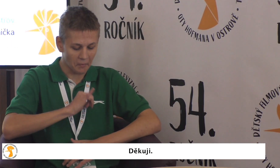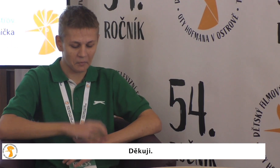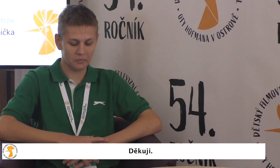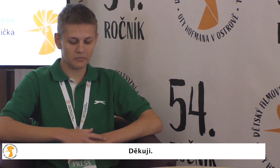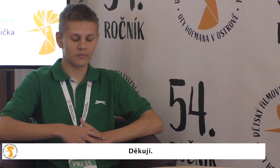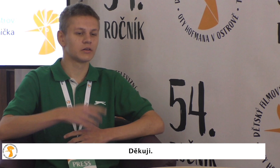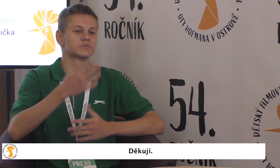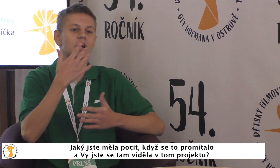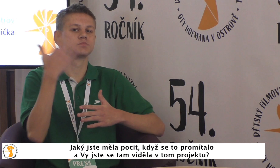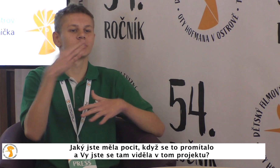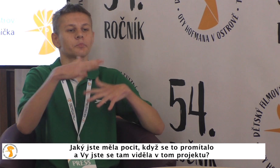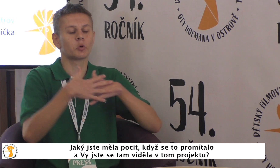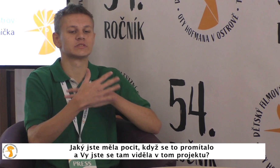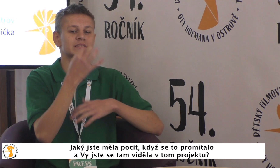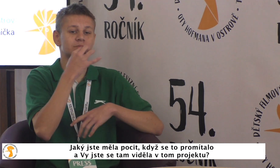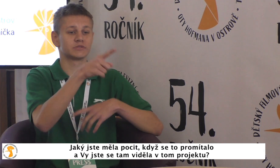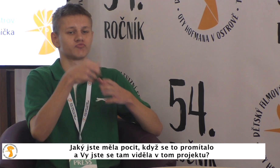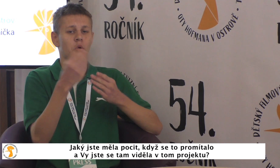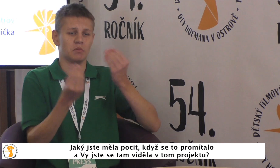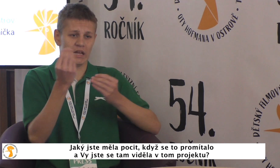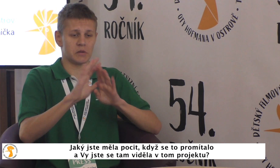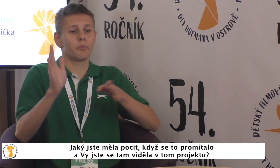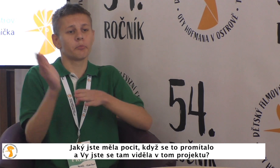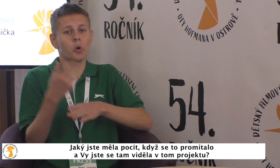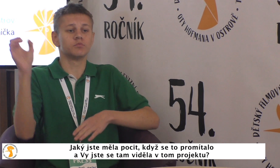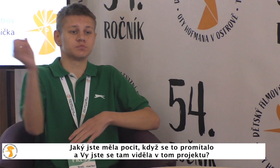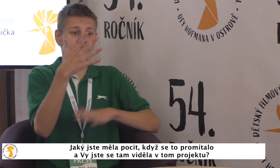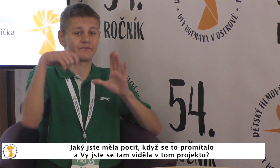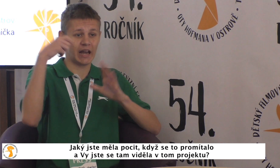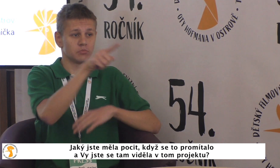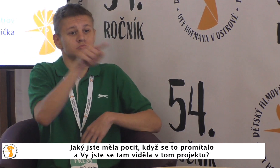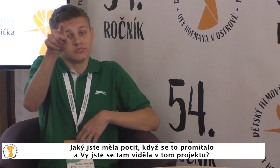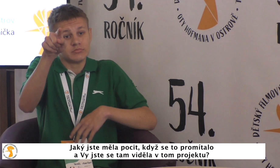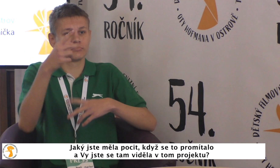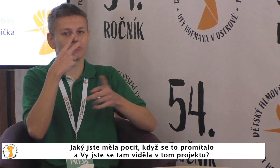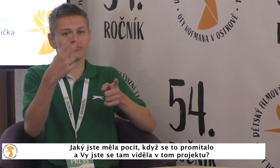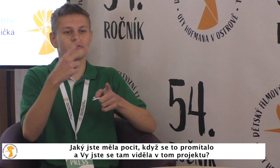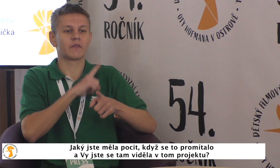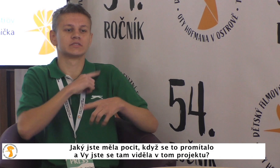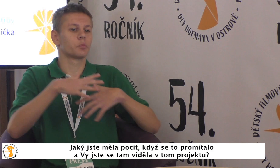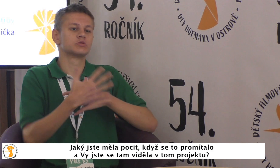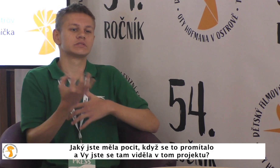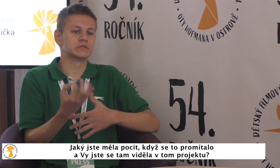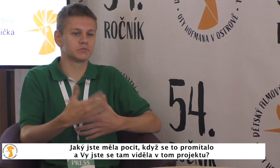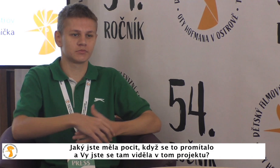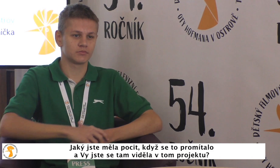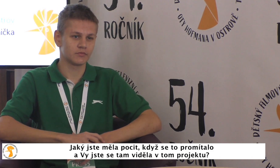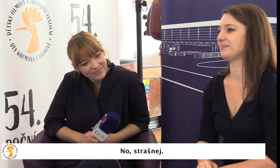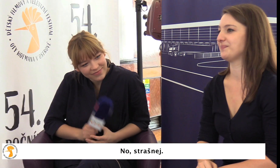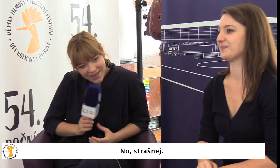Děkuji. Jaký jste měla pocit, když se to promítalo a vy jste se tam viděla v tom